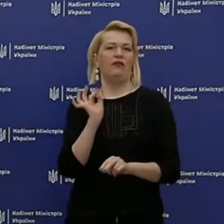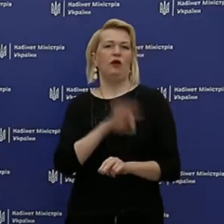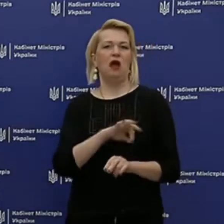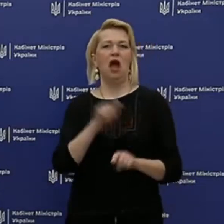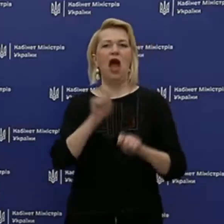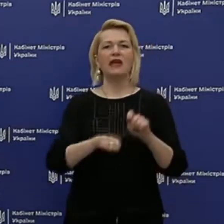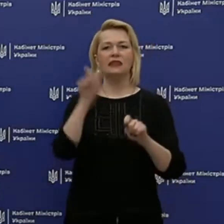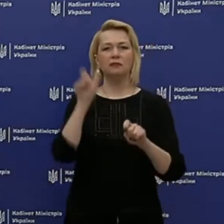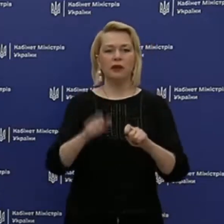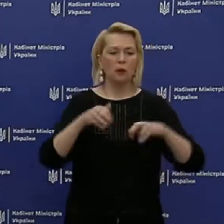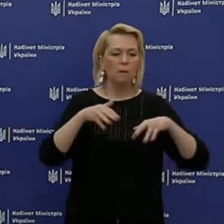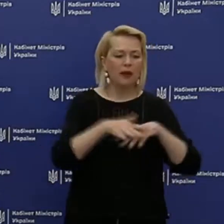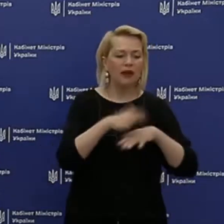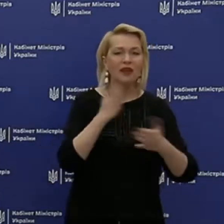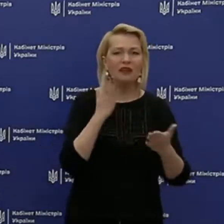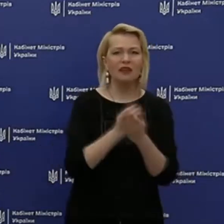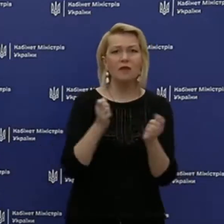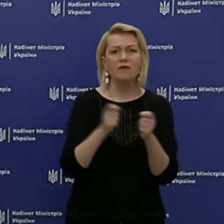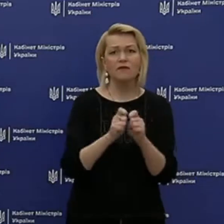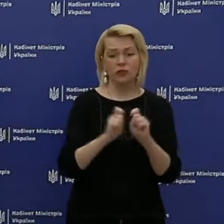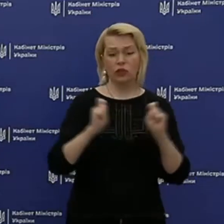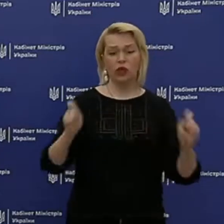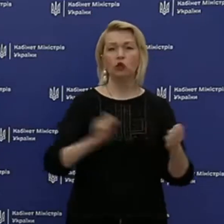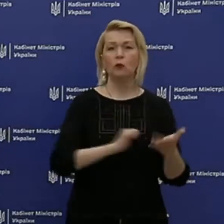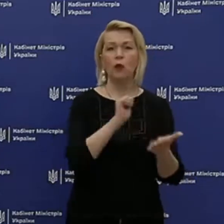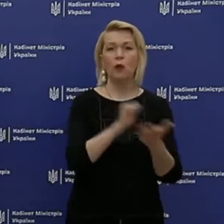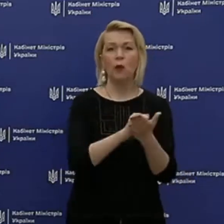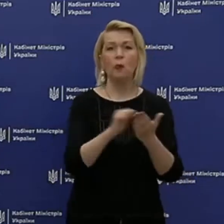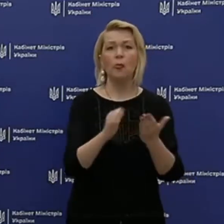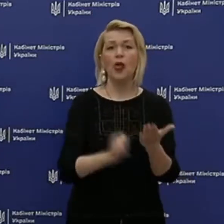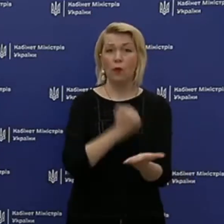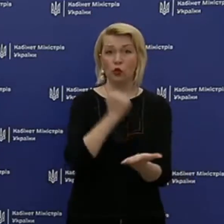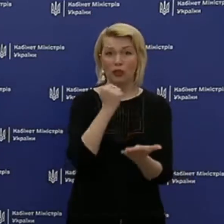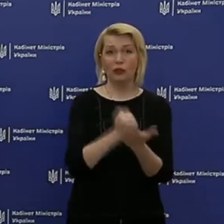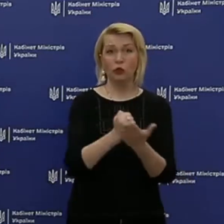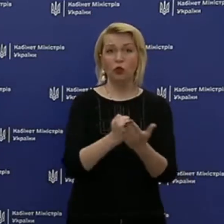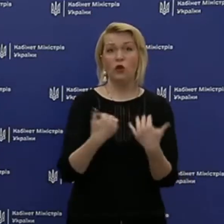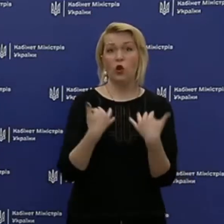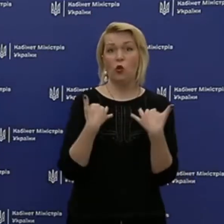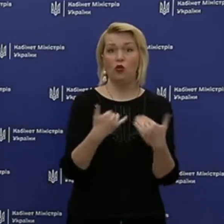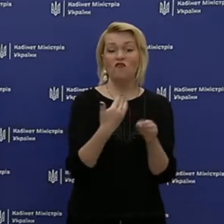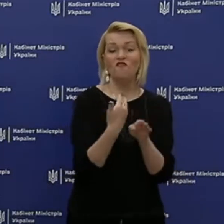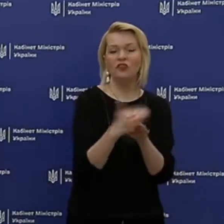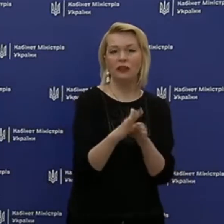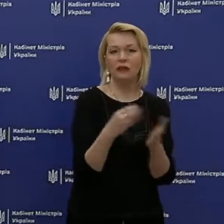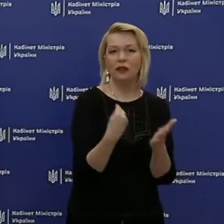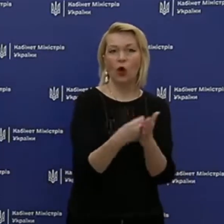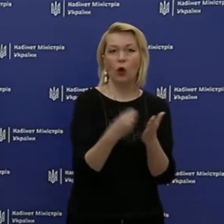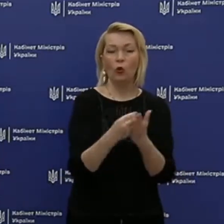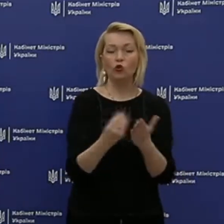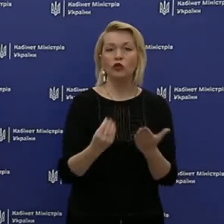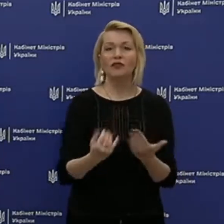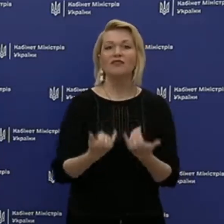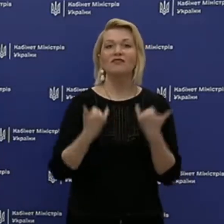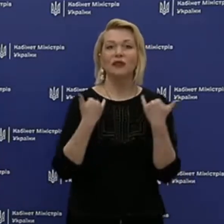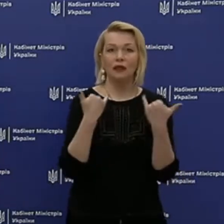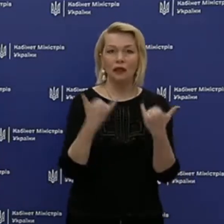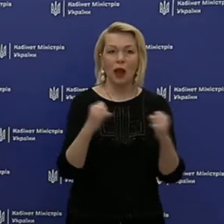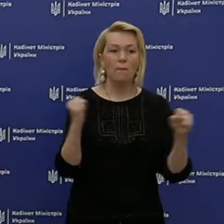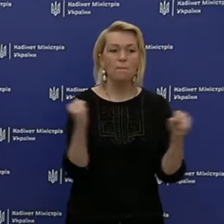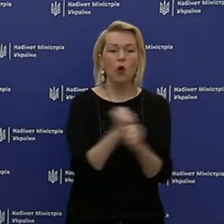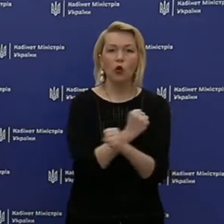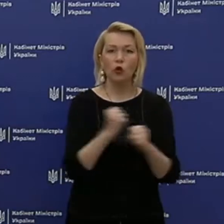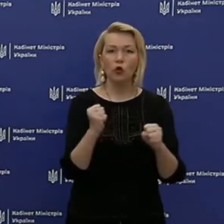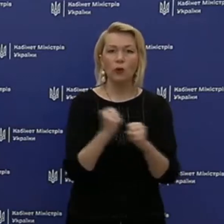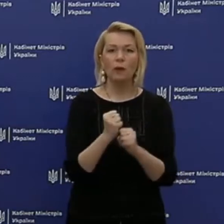підрахувати. Це все є в відкритому документі, в постанові уряду щодо виділення коштів для боротьби